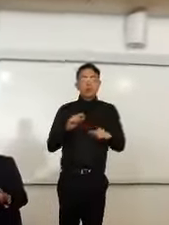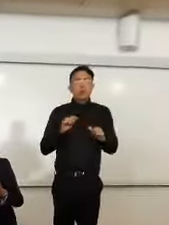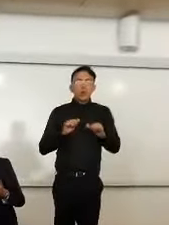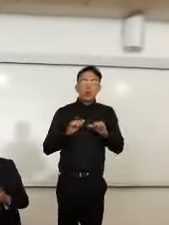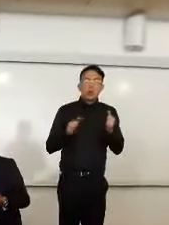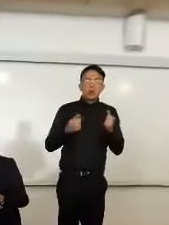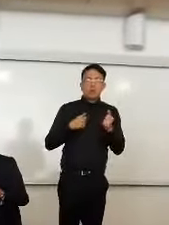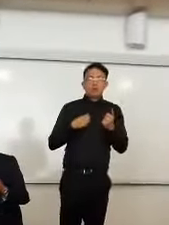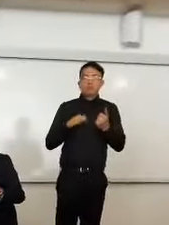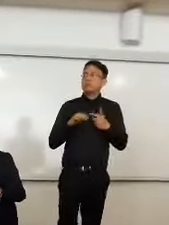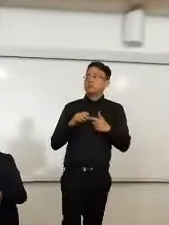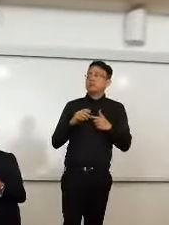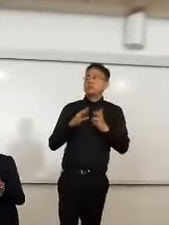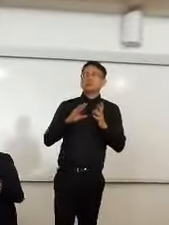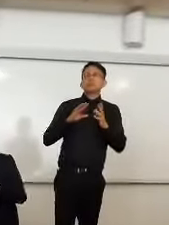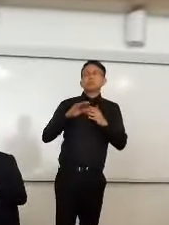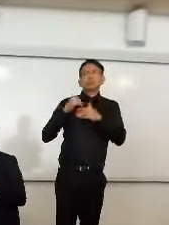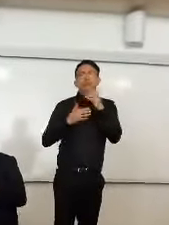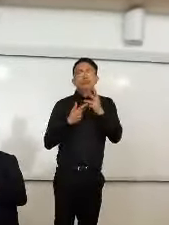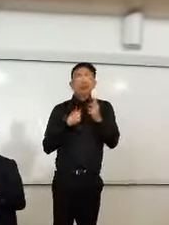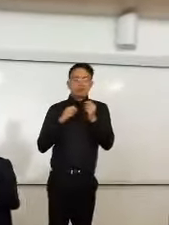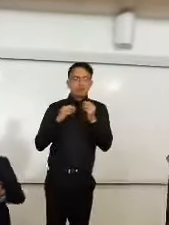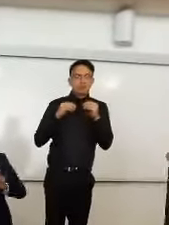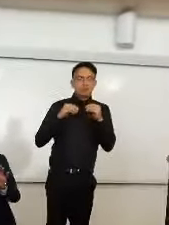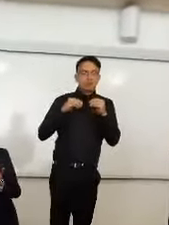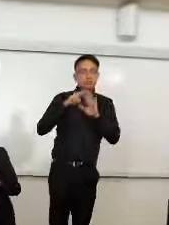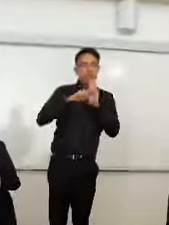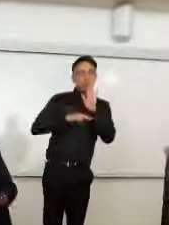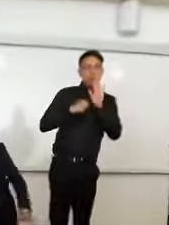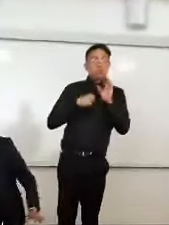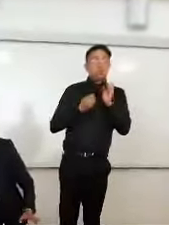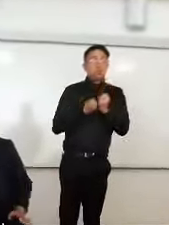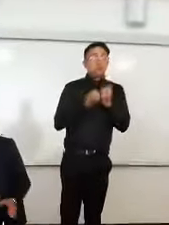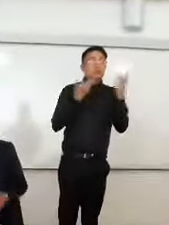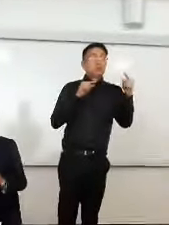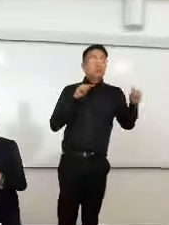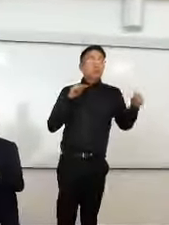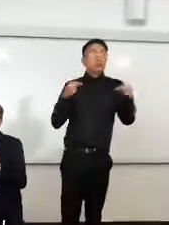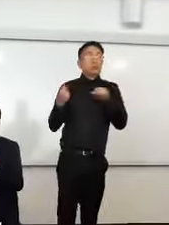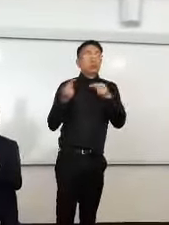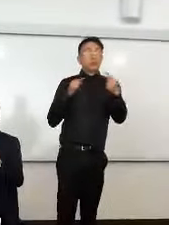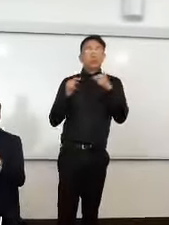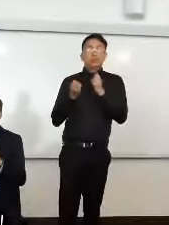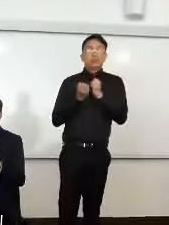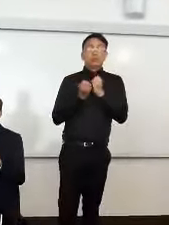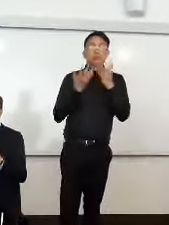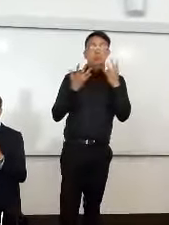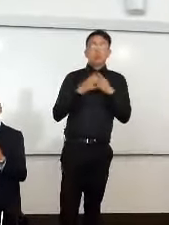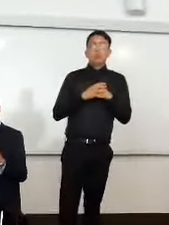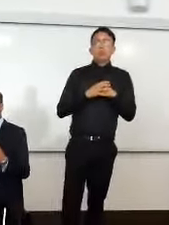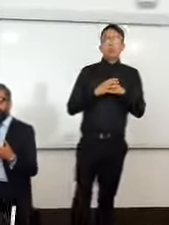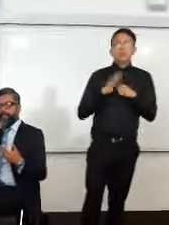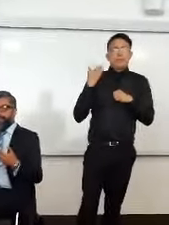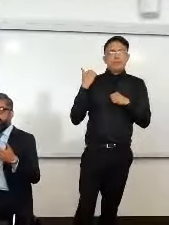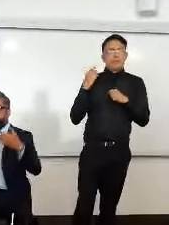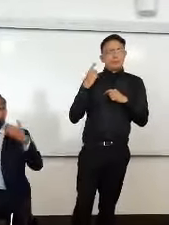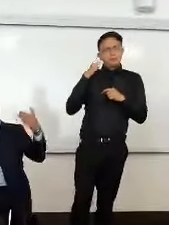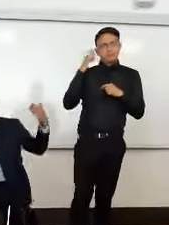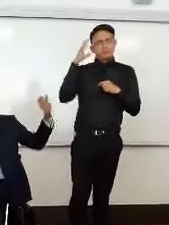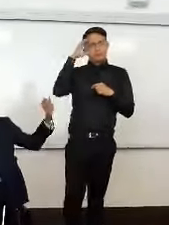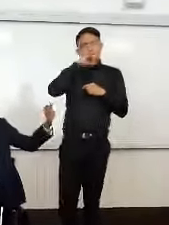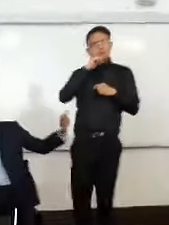esa lectura, esa dinámica de la resolución? Y hubo muchas discusiones. Siempre se tiende a creer